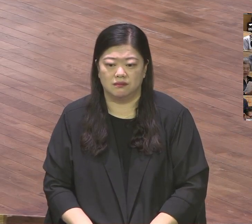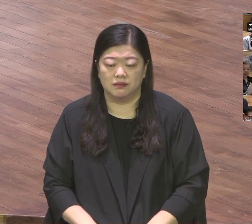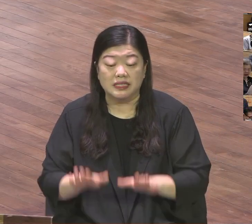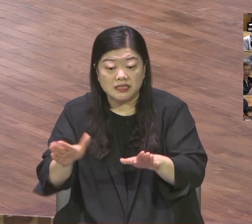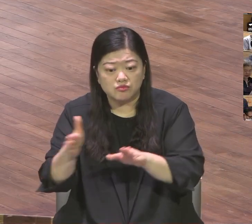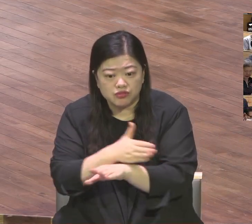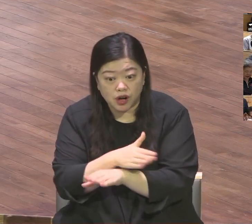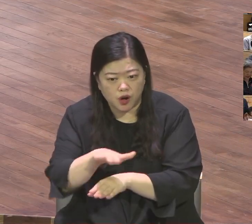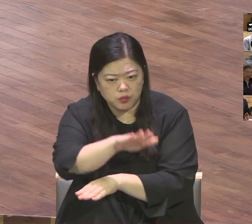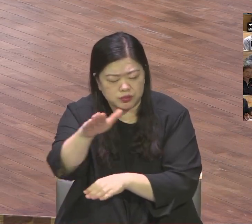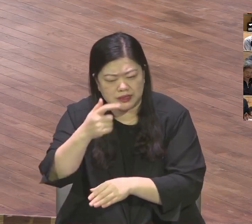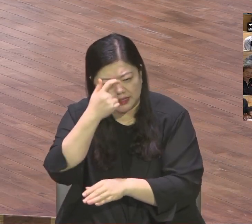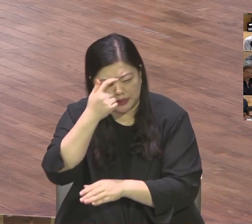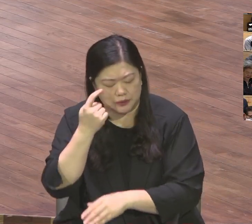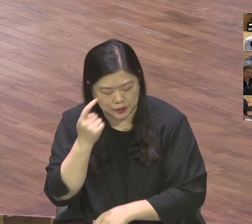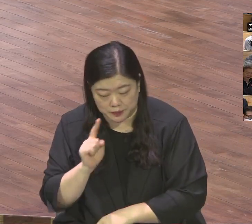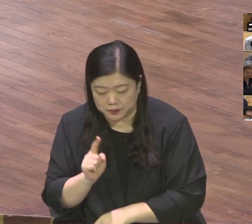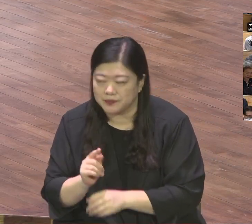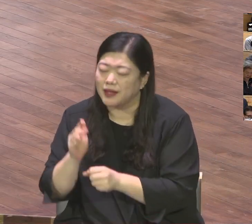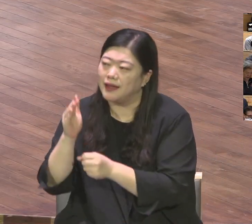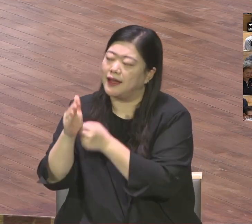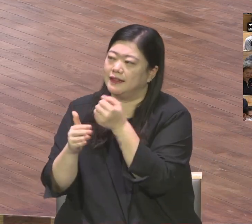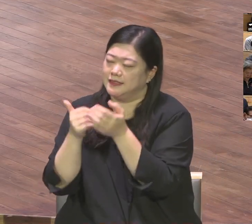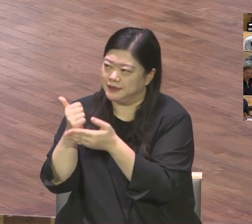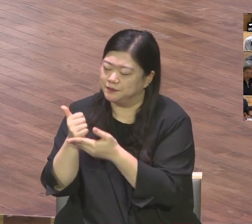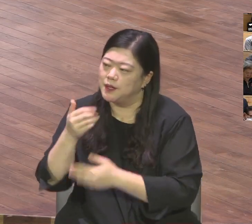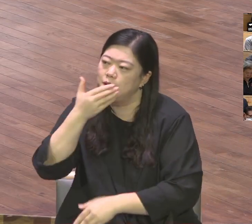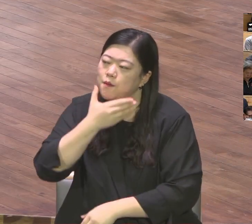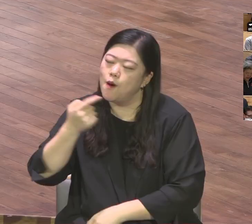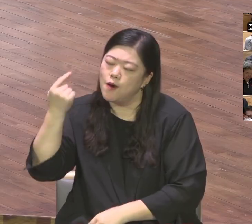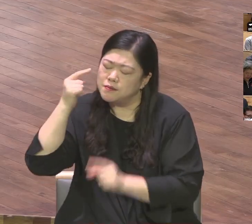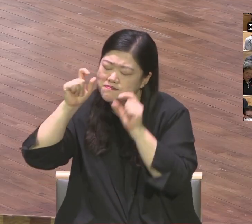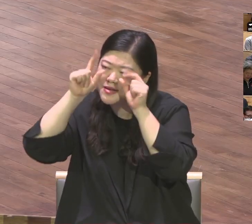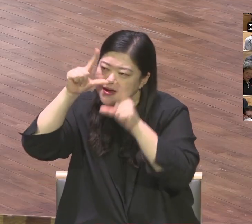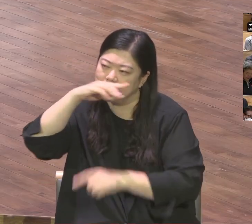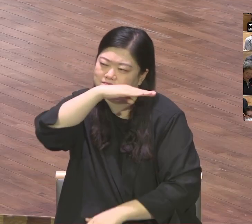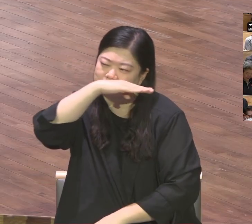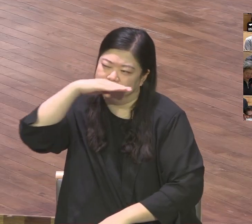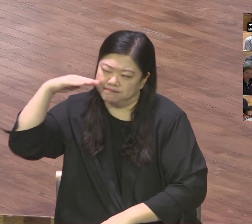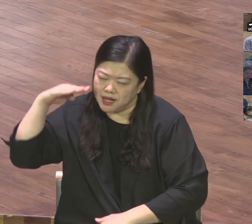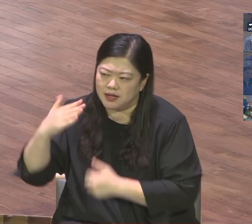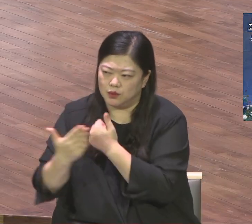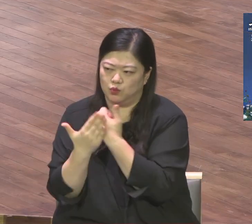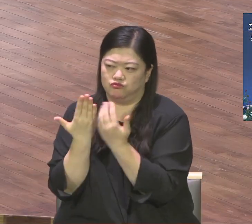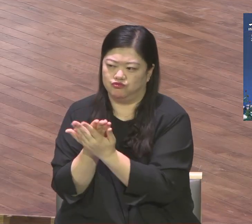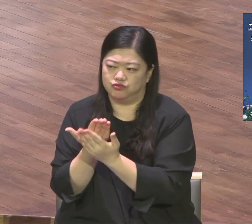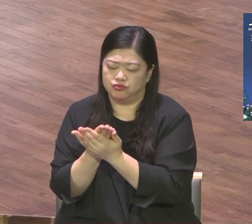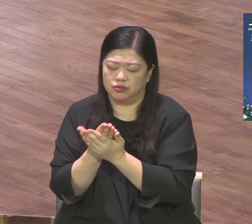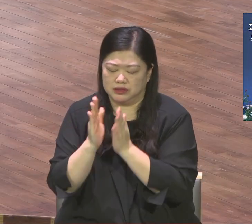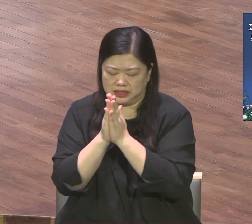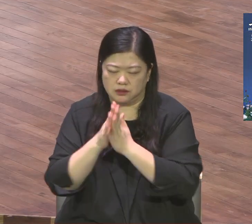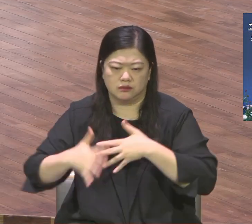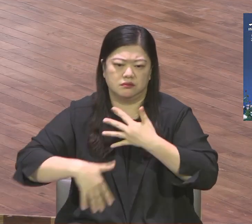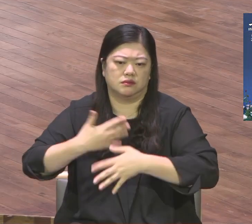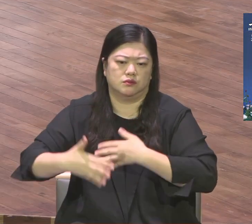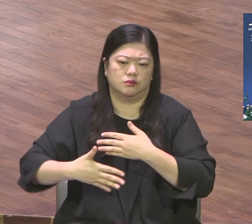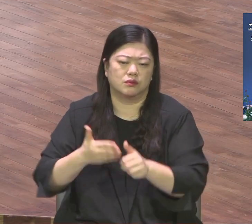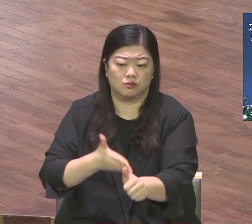부어주옵소서. 무엇보다 예수 그리스도의 십자가 대속과 부활의 이 복음을 나눌